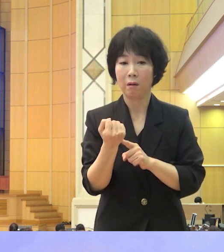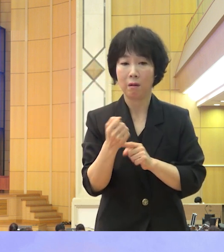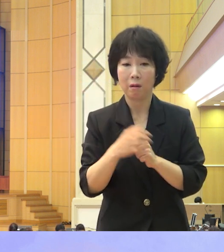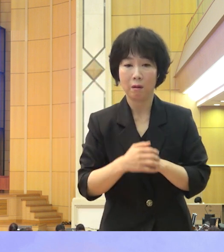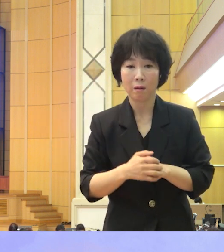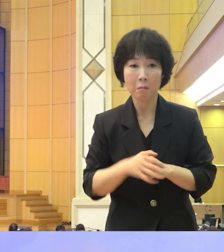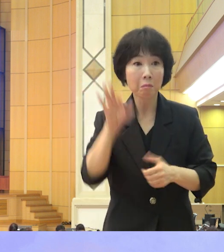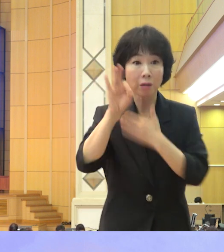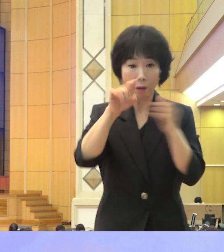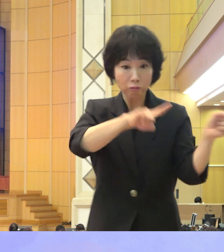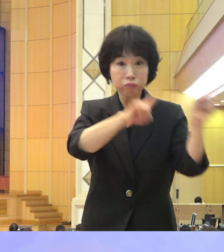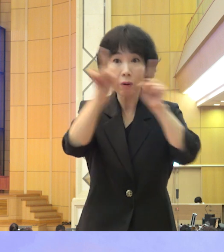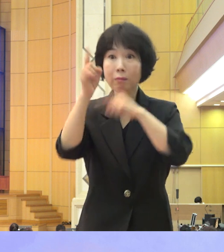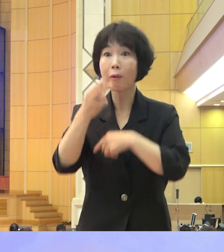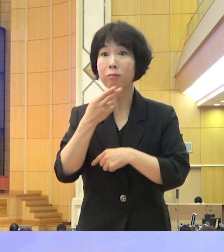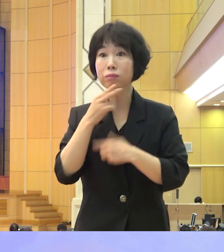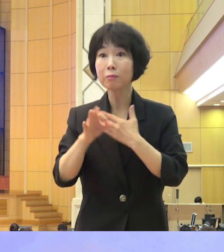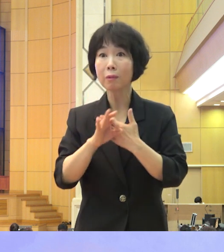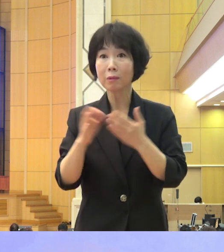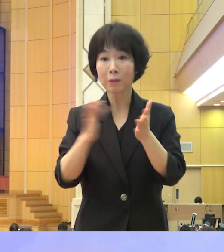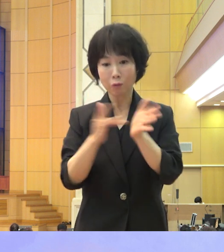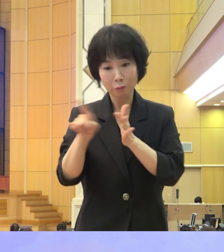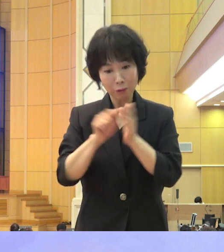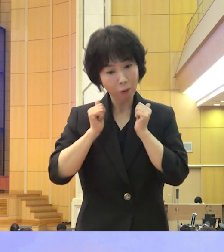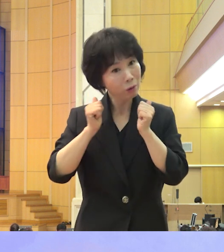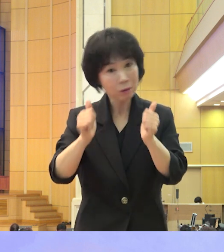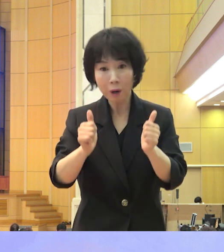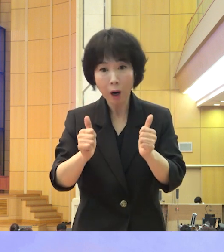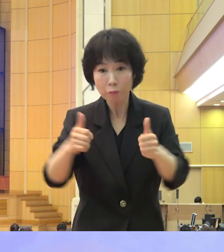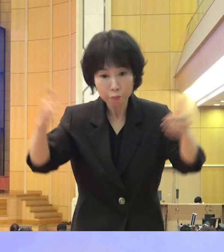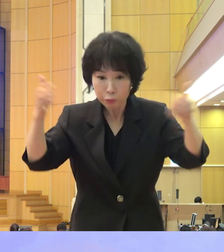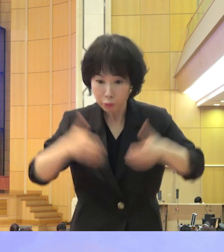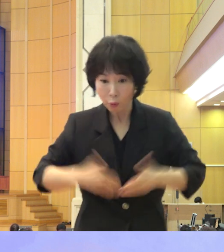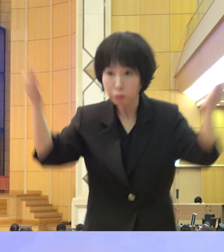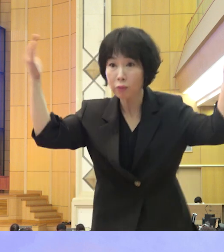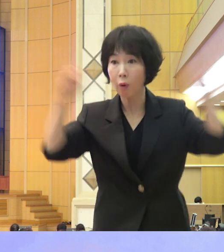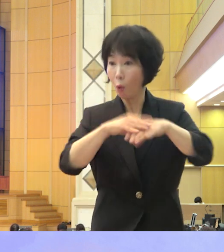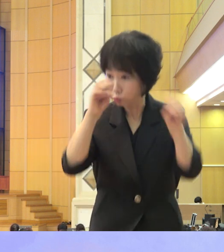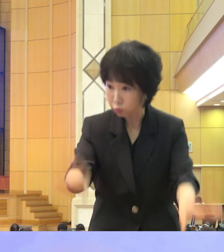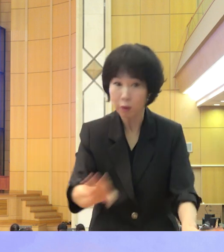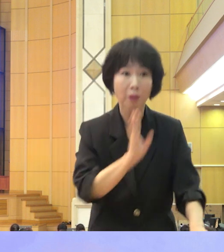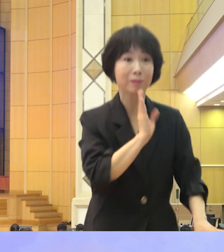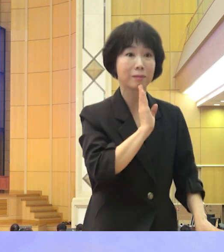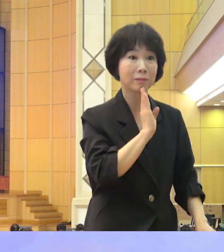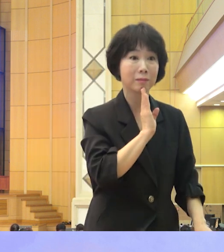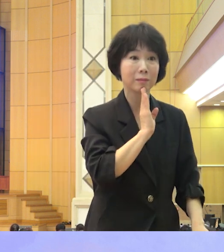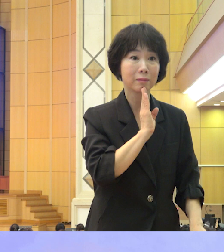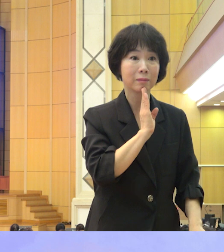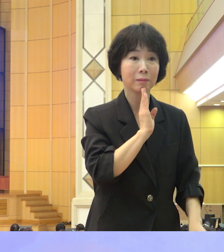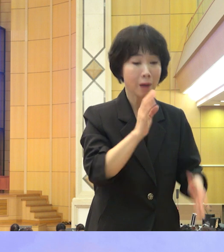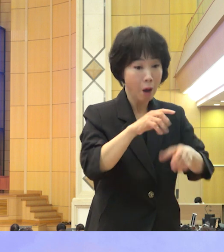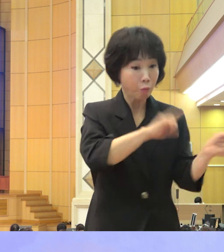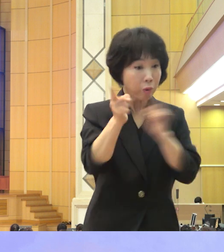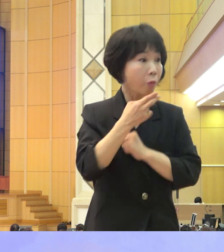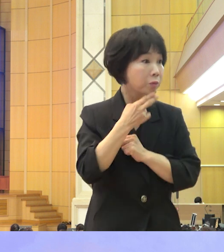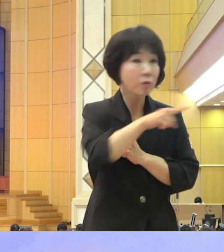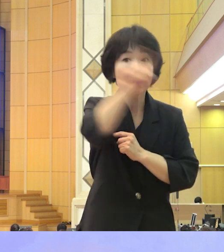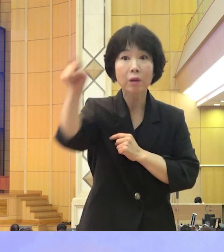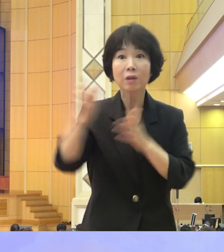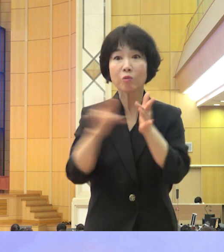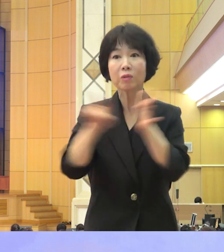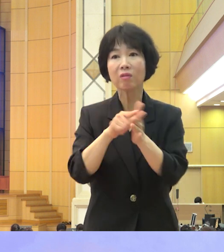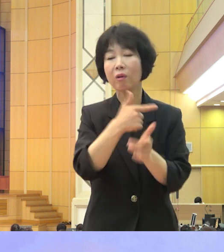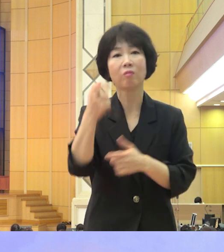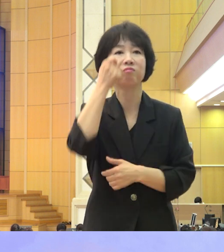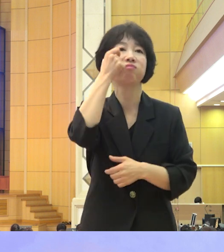우리 믿음도 헛것이고 우리 믿는다는 자체가 헛수고고 어쩌면 불쌍한 거예요.